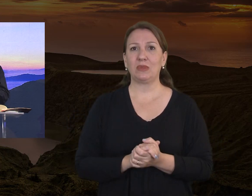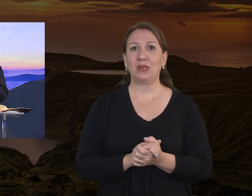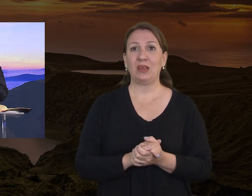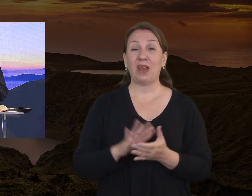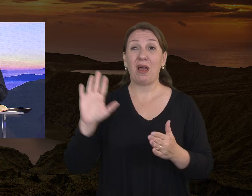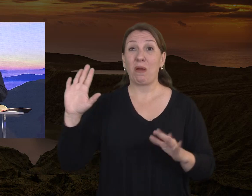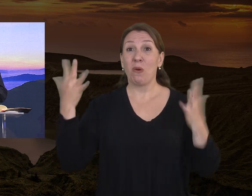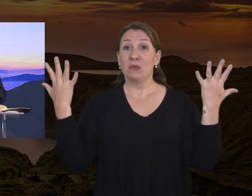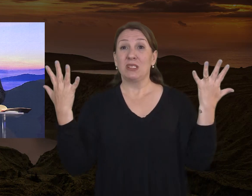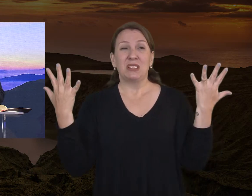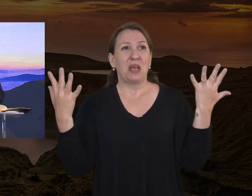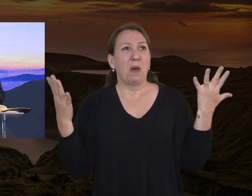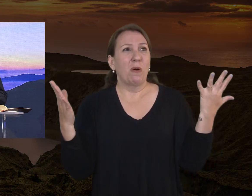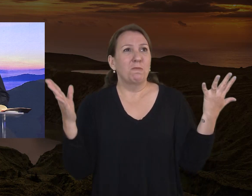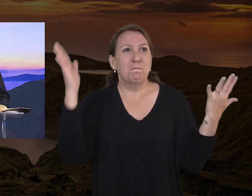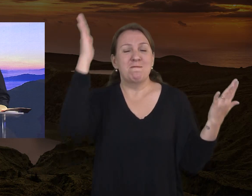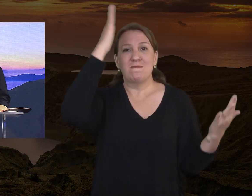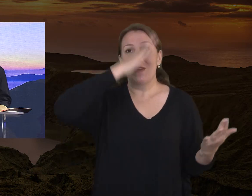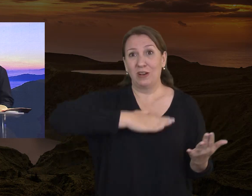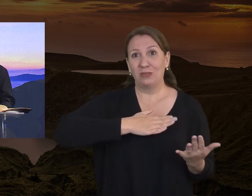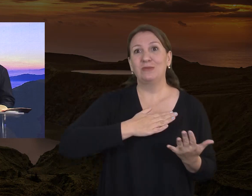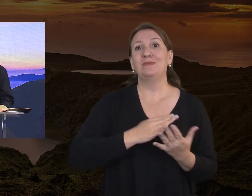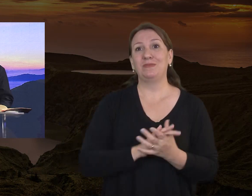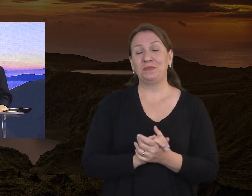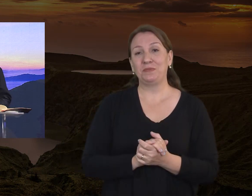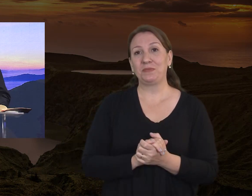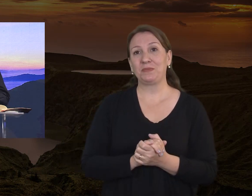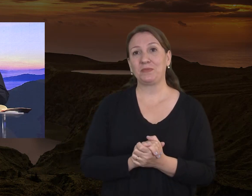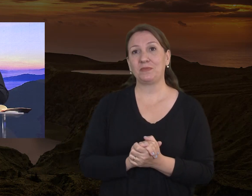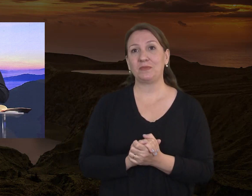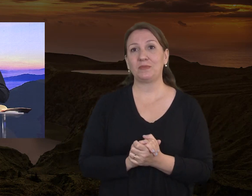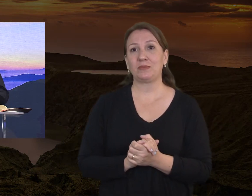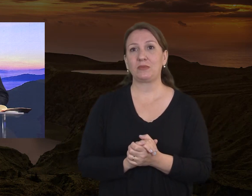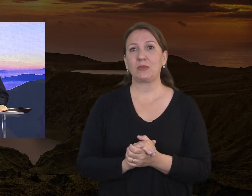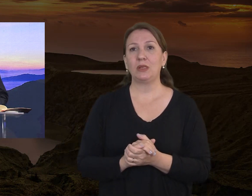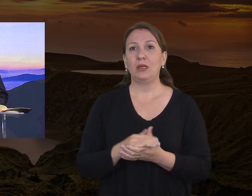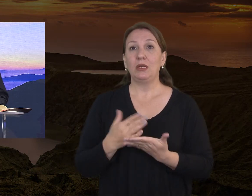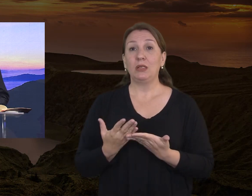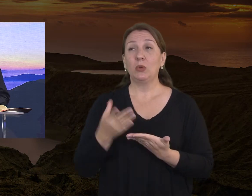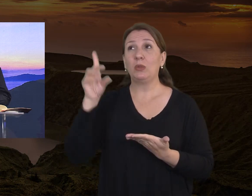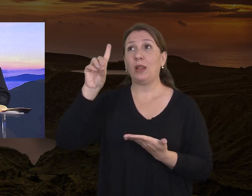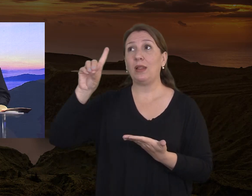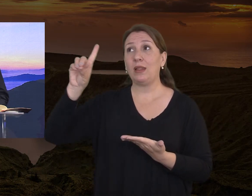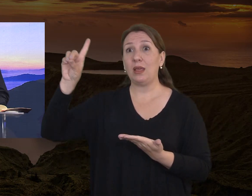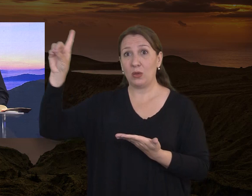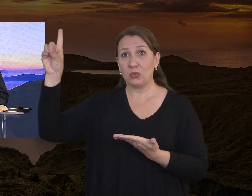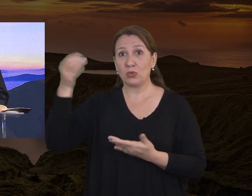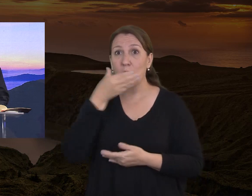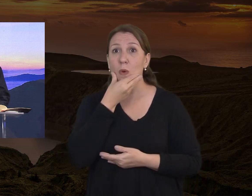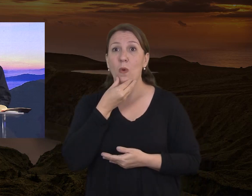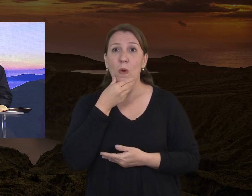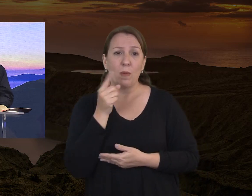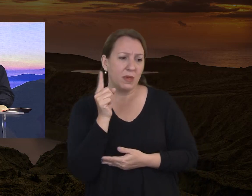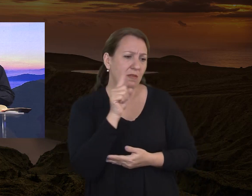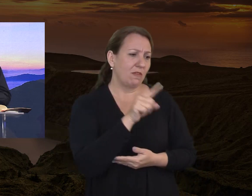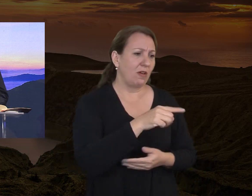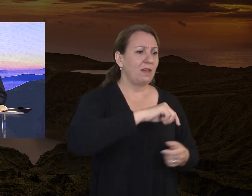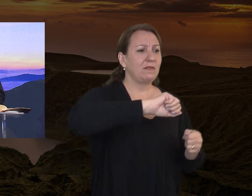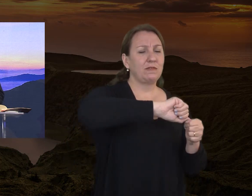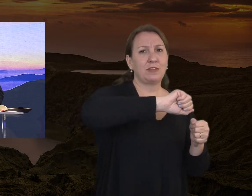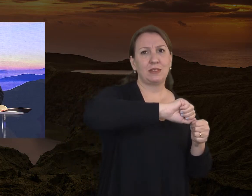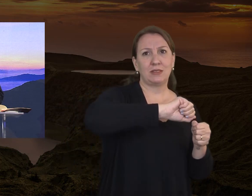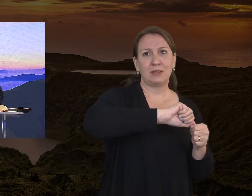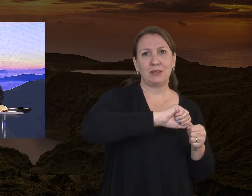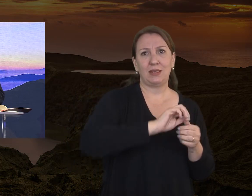por causa dessa conexão com Deus. Então, quando Deus criou o homem, na criação, o homem foi